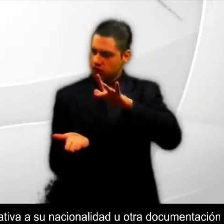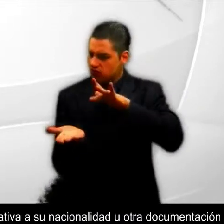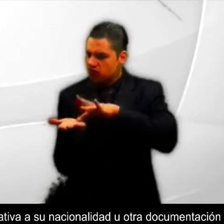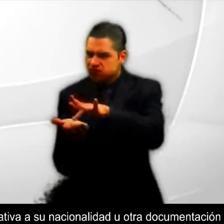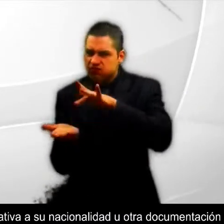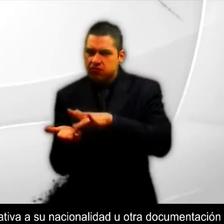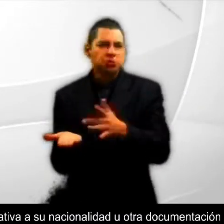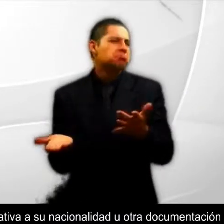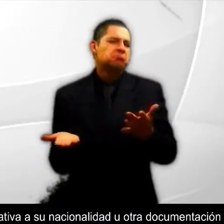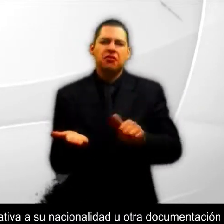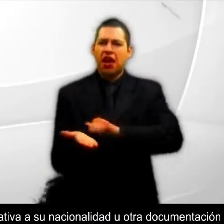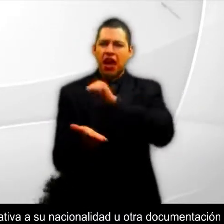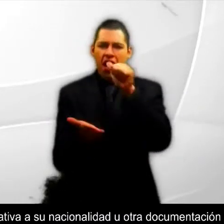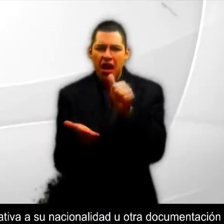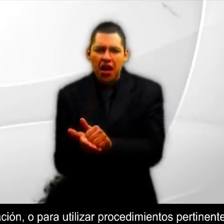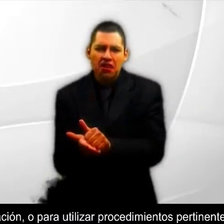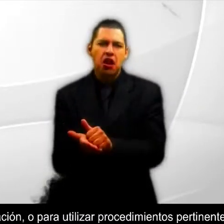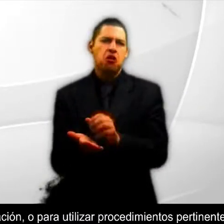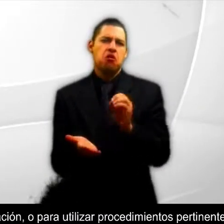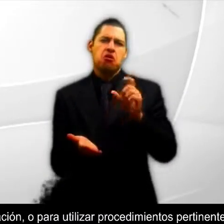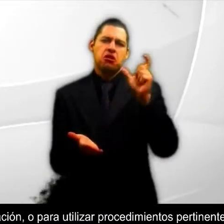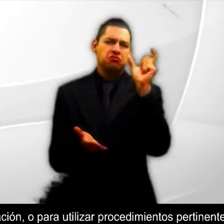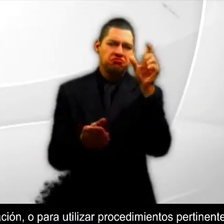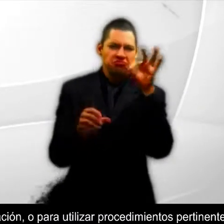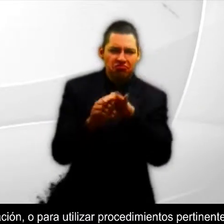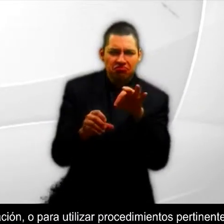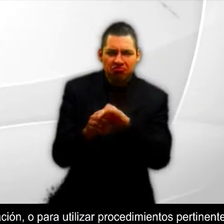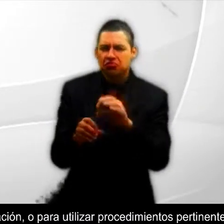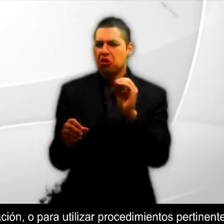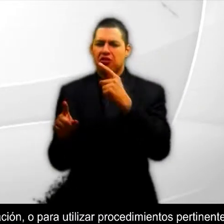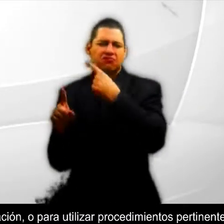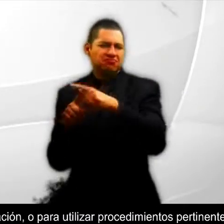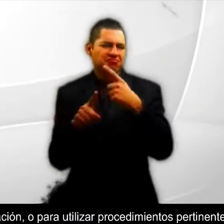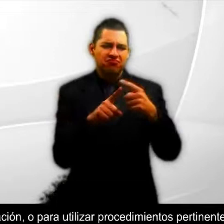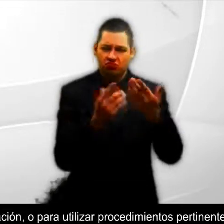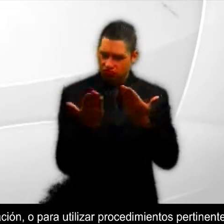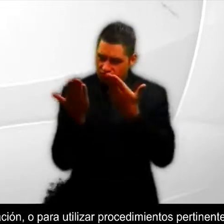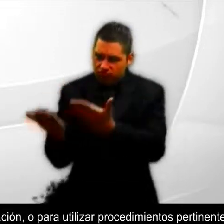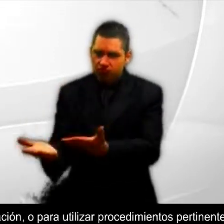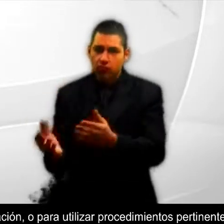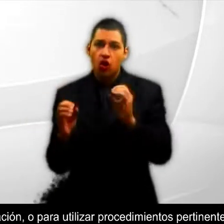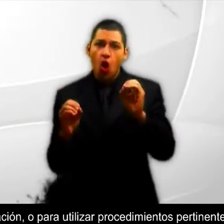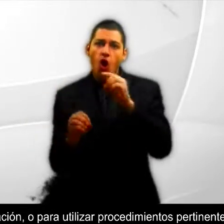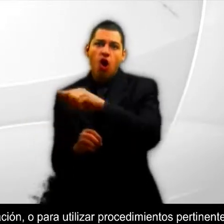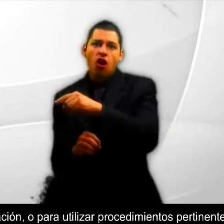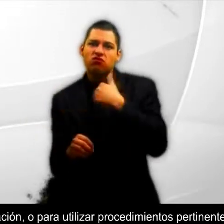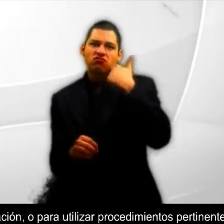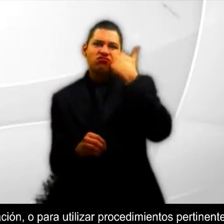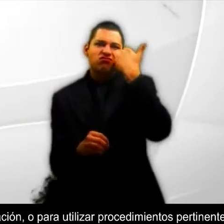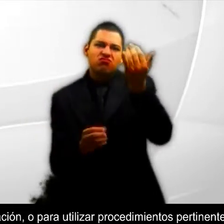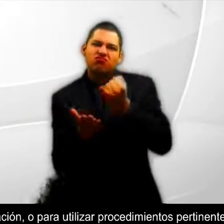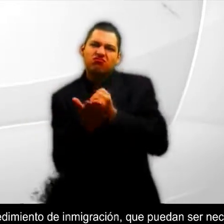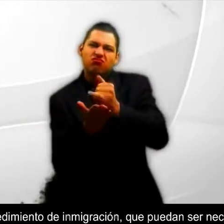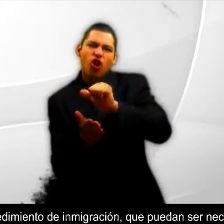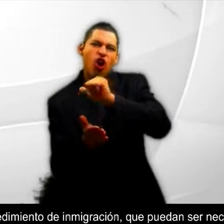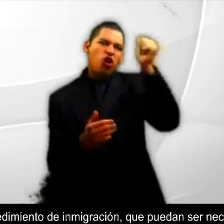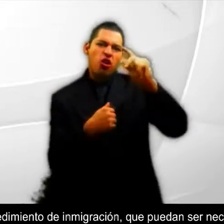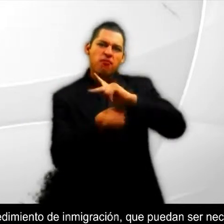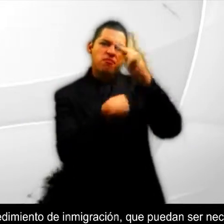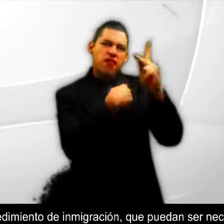a su nacionalidad u otra documentación de identificación o para utilizar procedimientos pertinentes como el procedimiento de